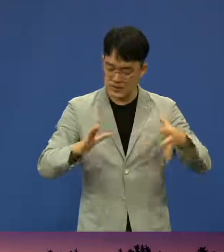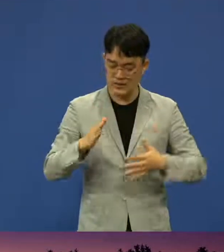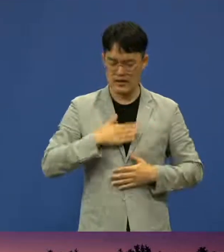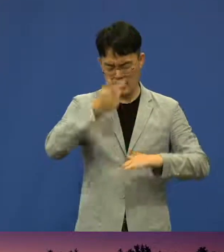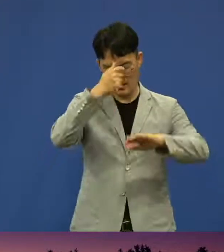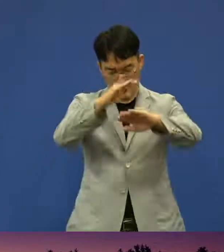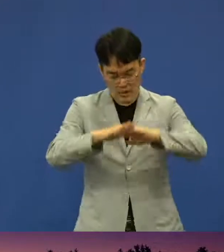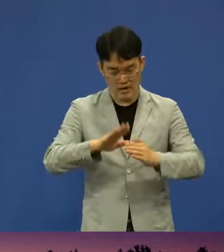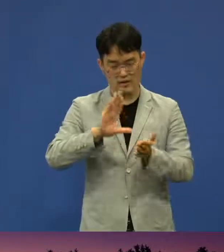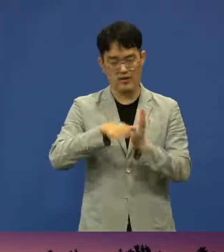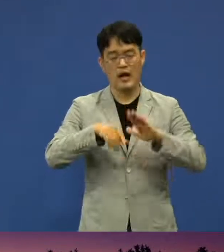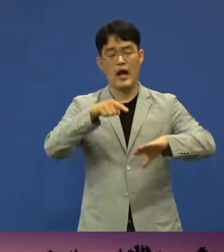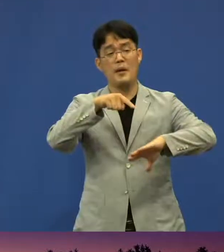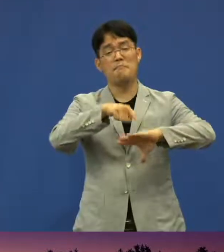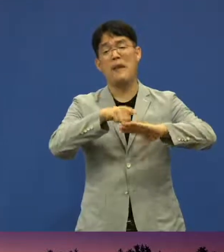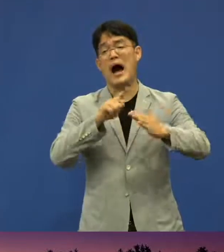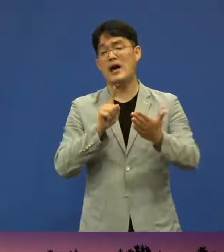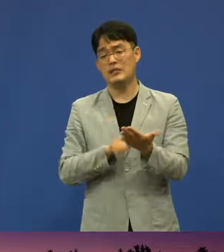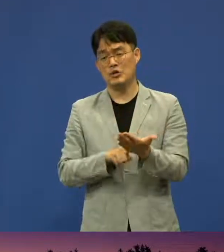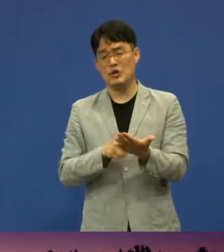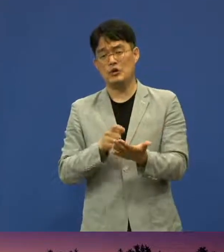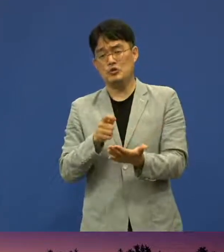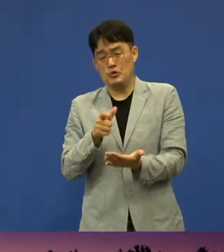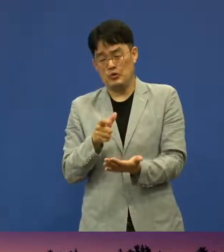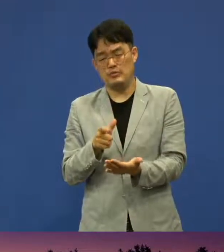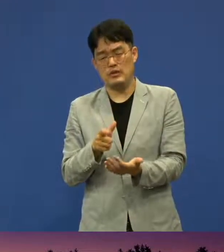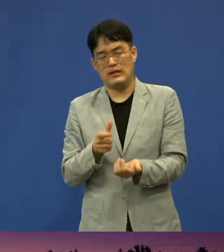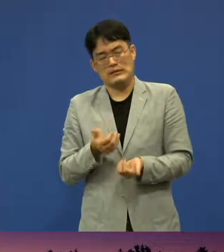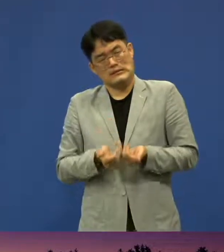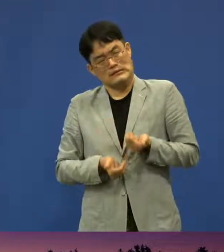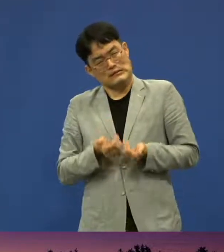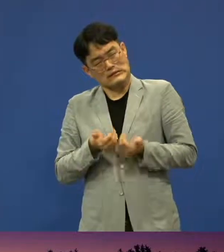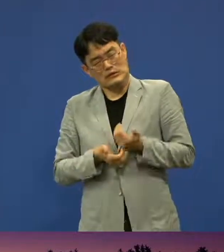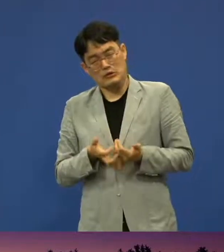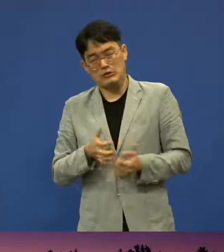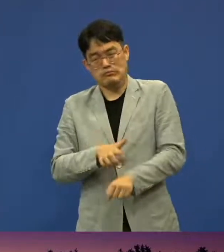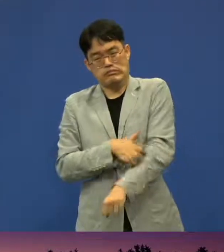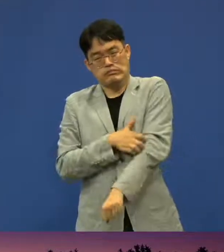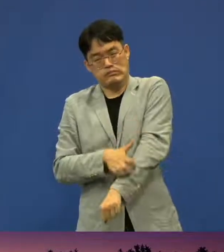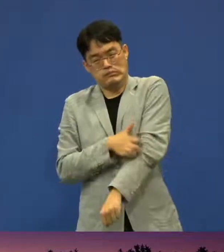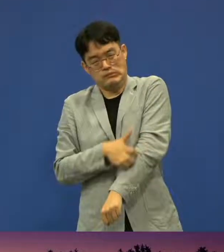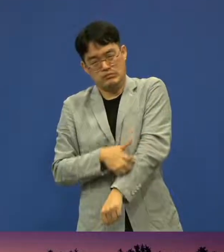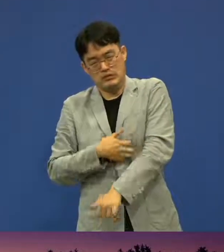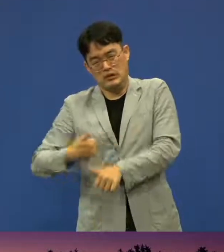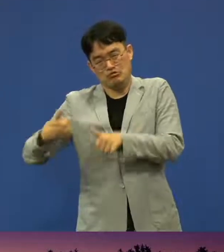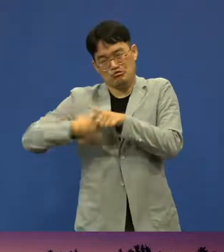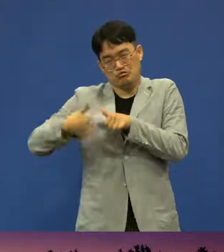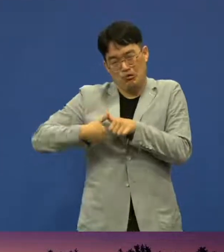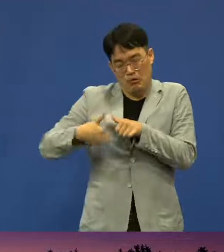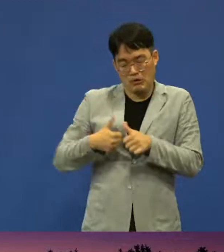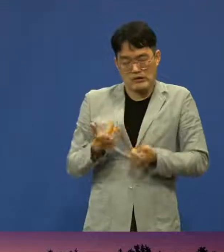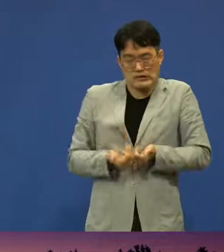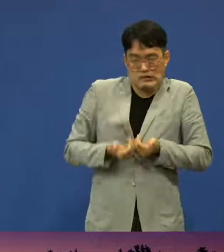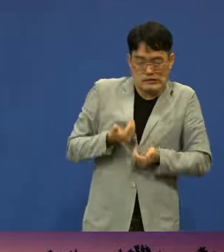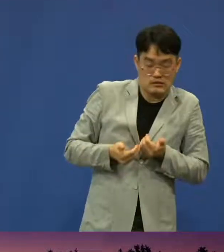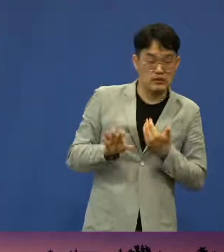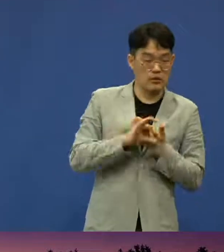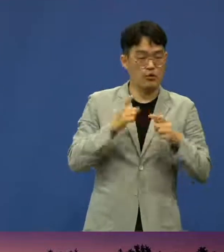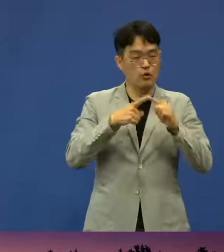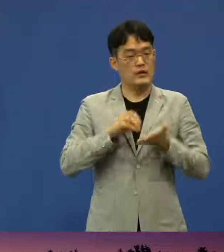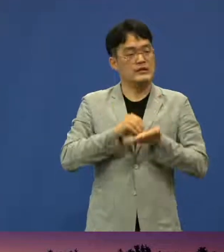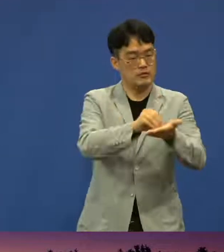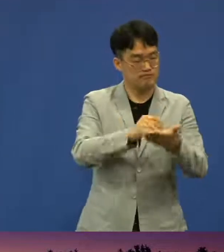마음을 아주 불편하게 하는 교회가 있으면 그 교회에 등록해야 되겠다, 이렇게 결심을 했대요. 그리고 분당에 이사 와서